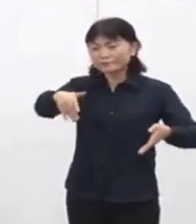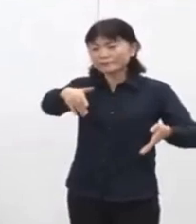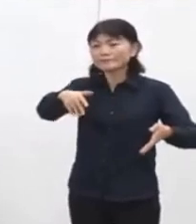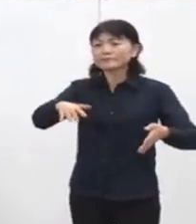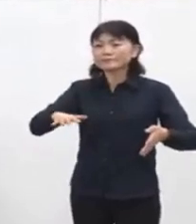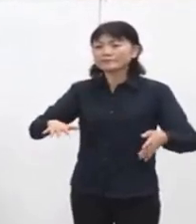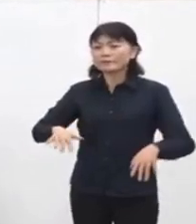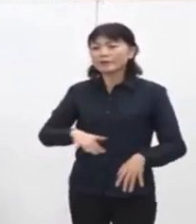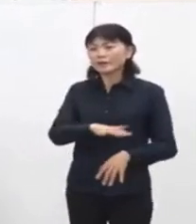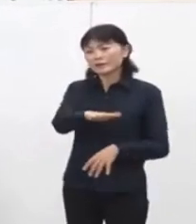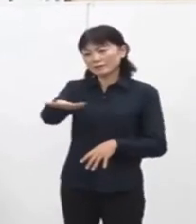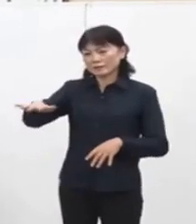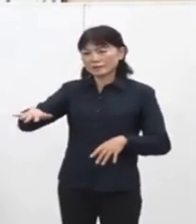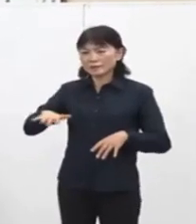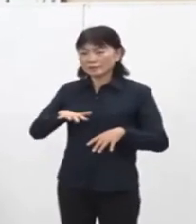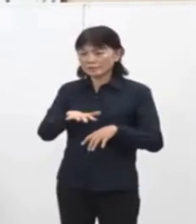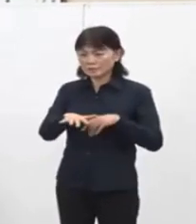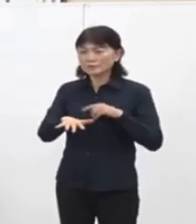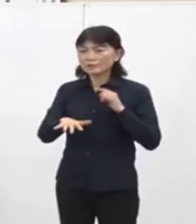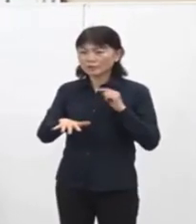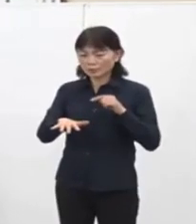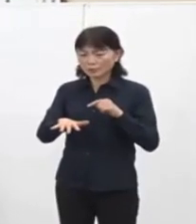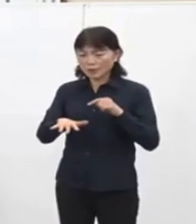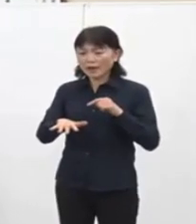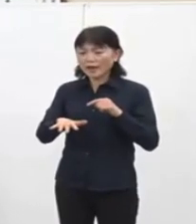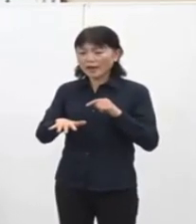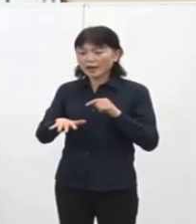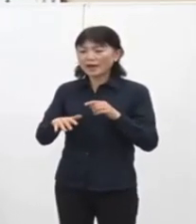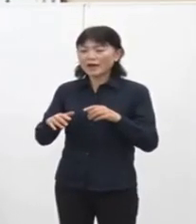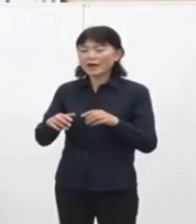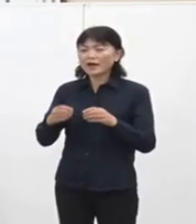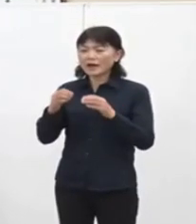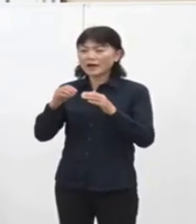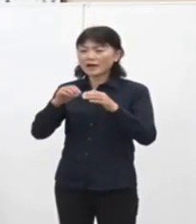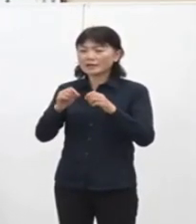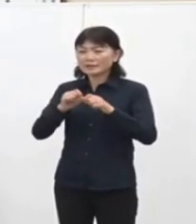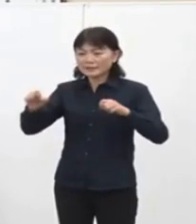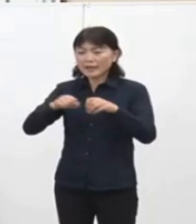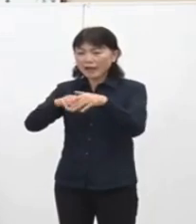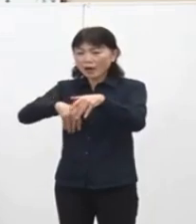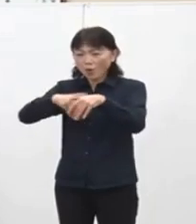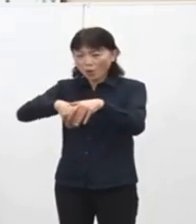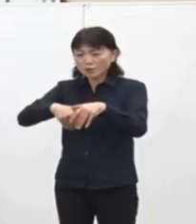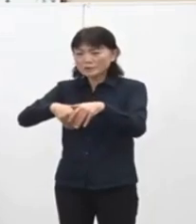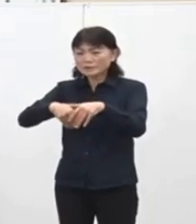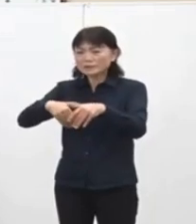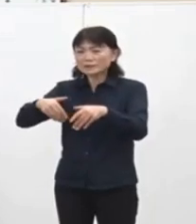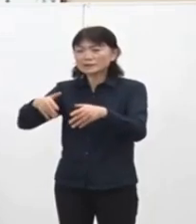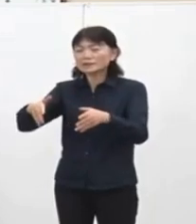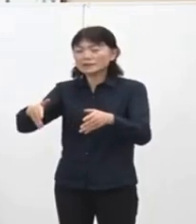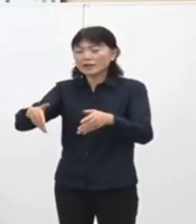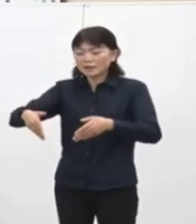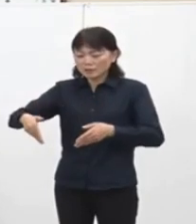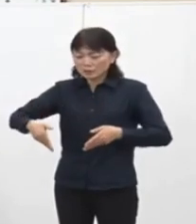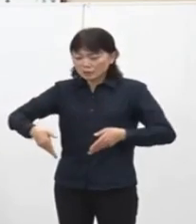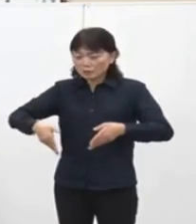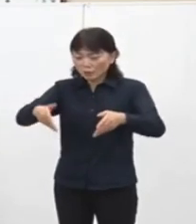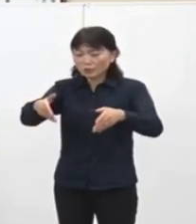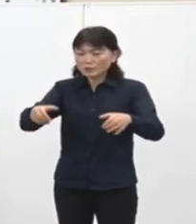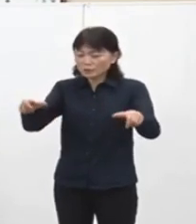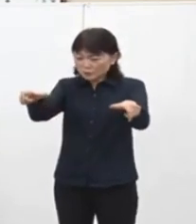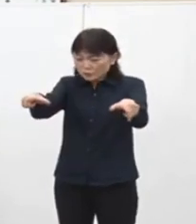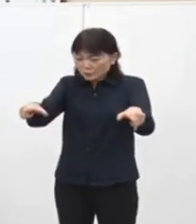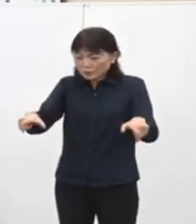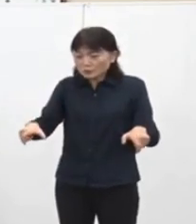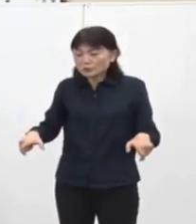ていますが、それに向けて、まあ、長堀通りより南のところは速道の歩行者空間化が完